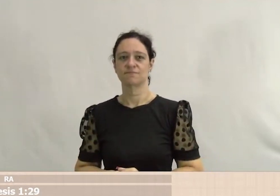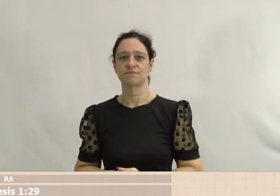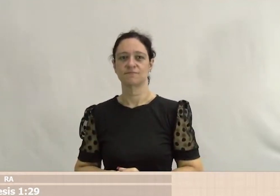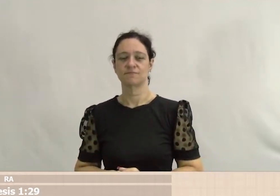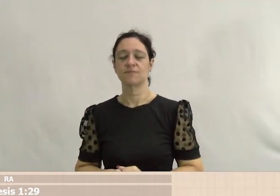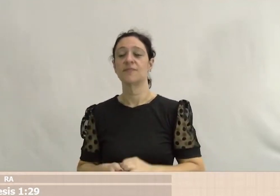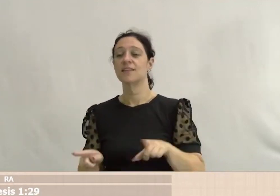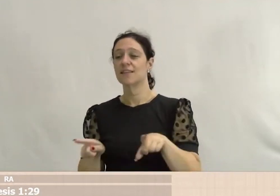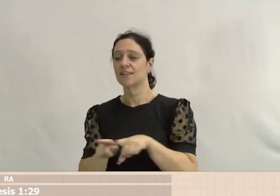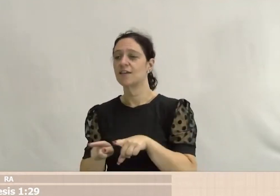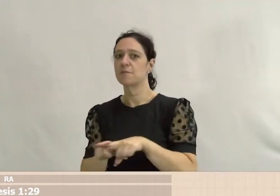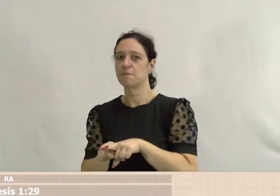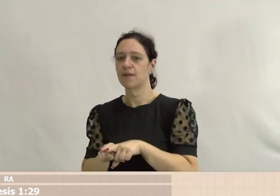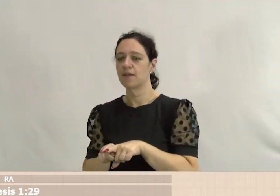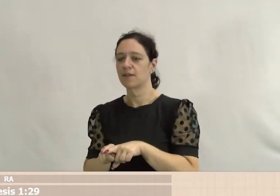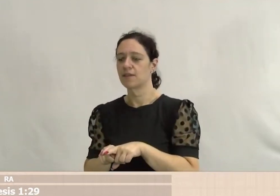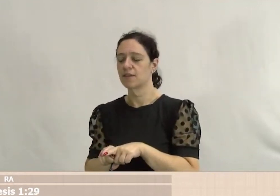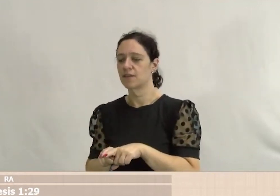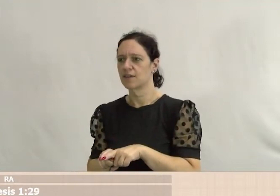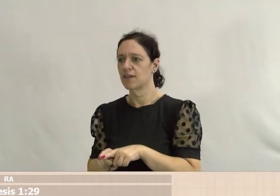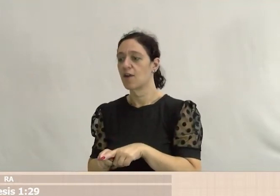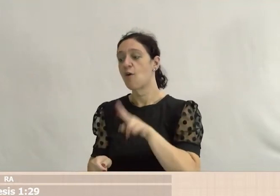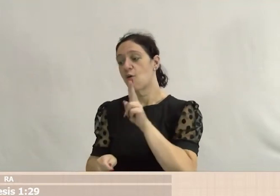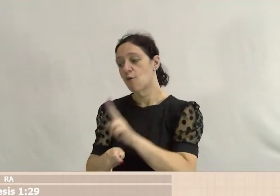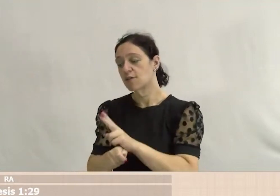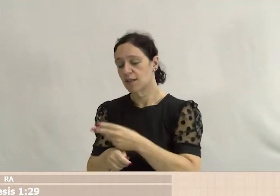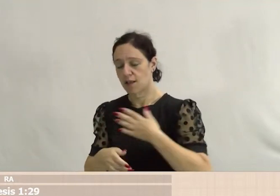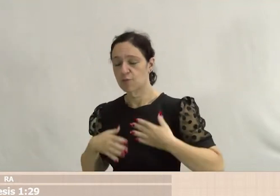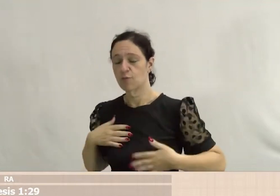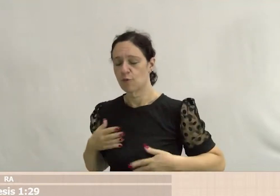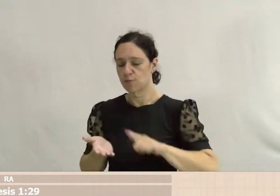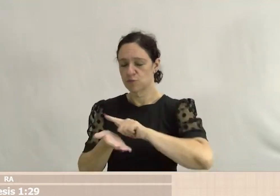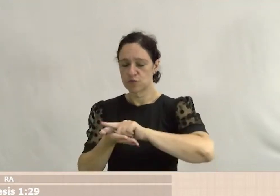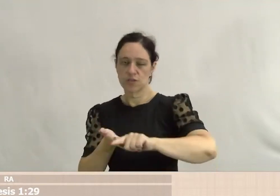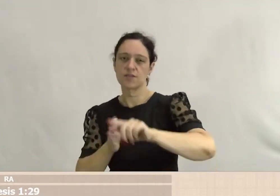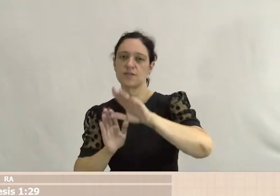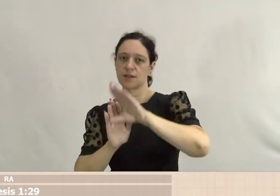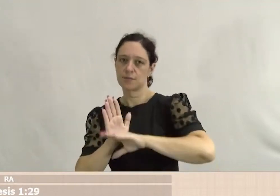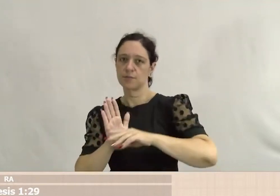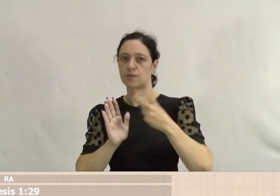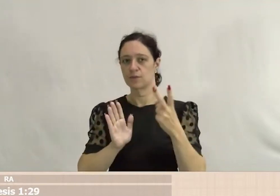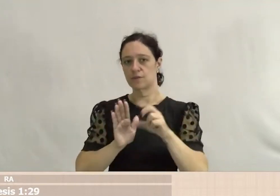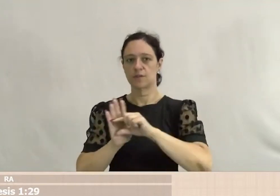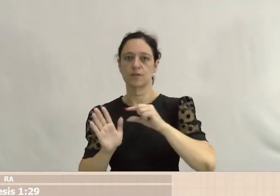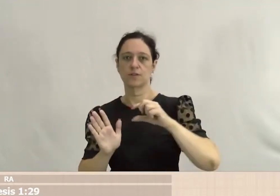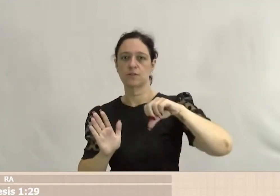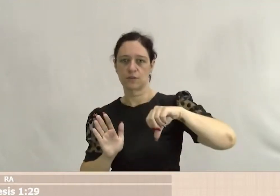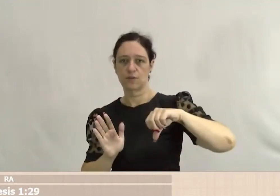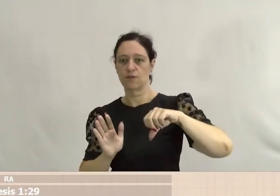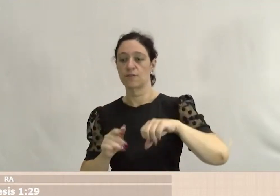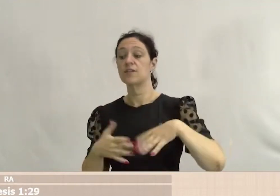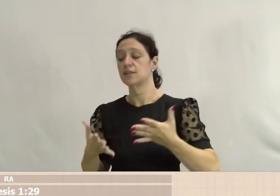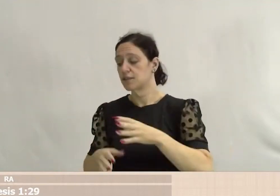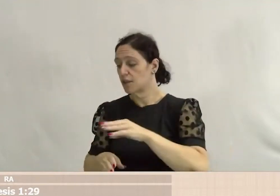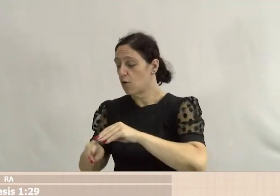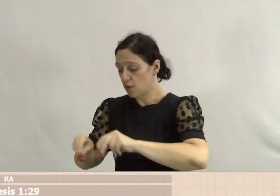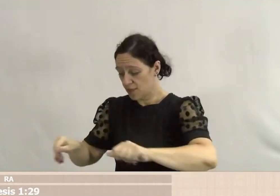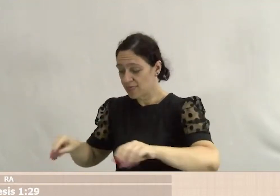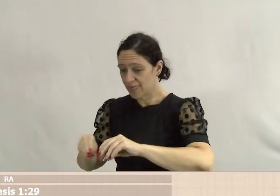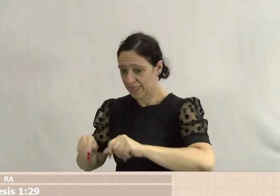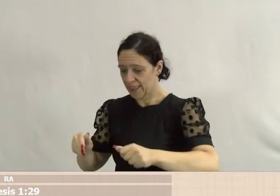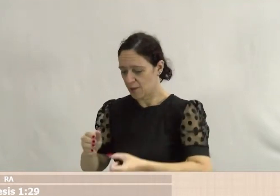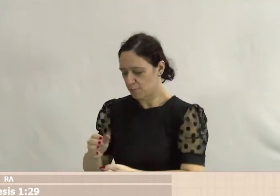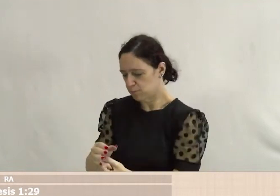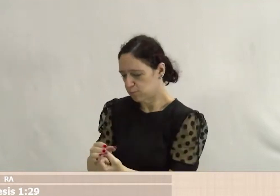e para alimento. Gênesis 2, versículo 9. Do solo fez o Senhor Deus